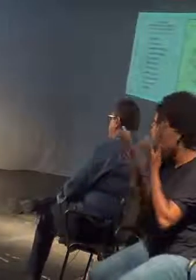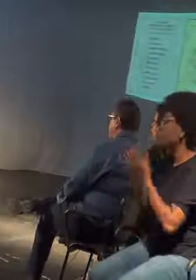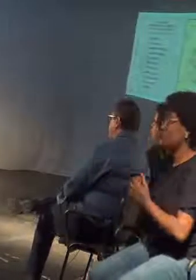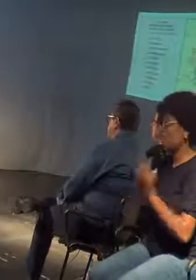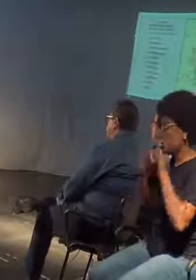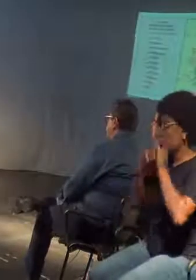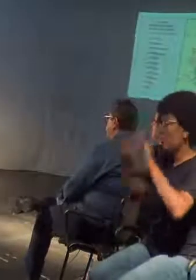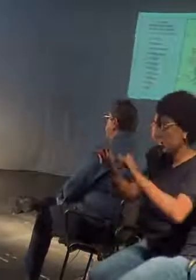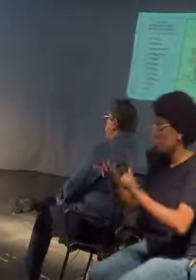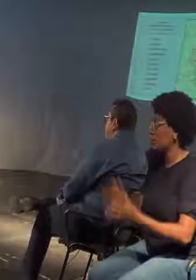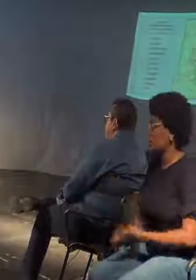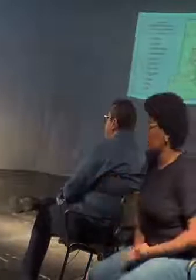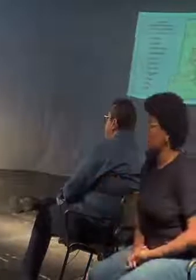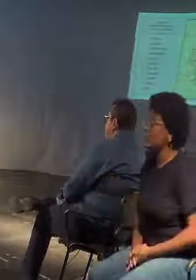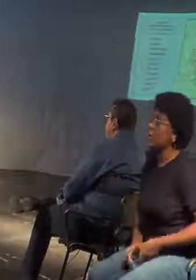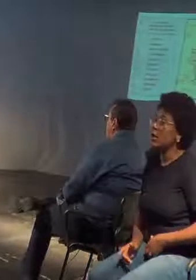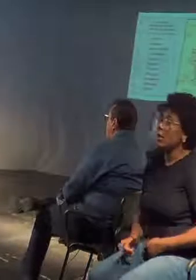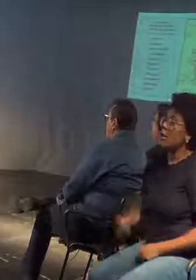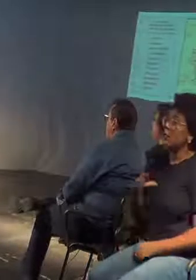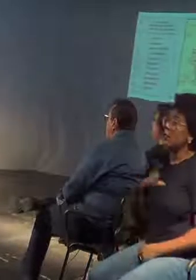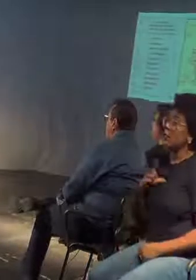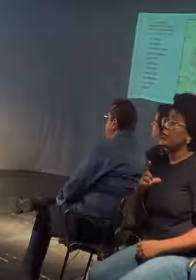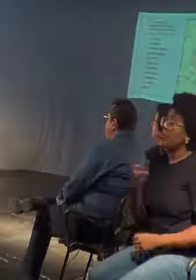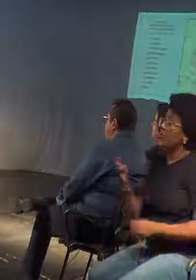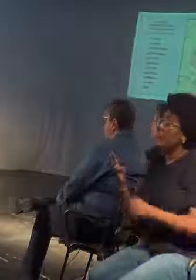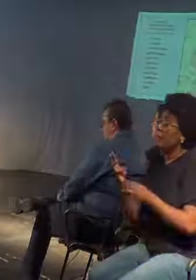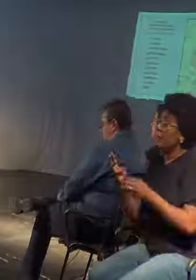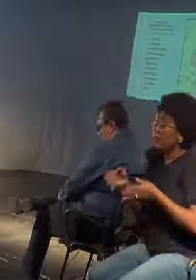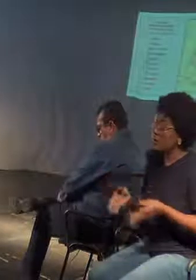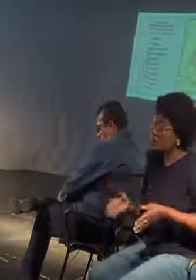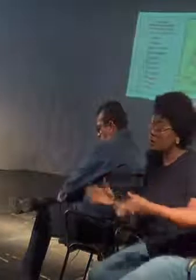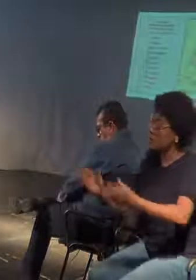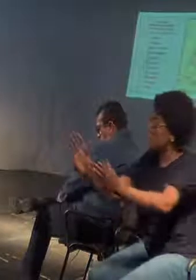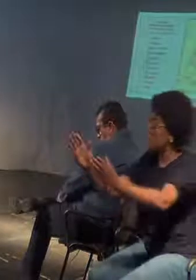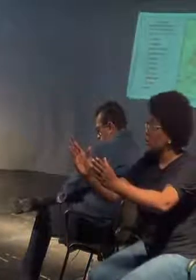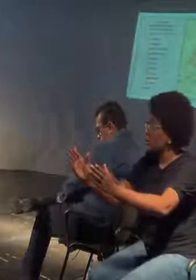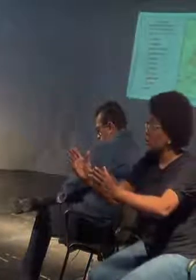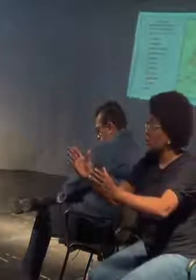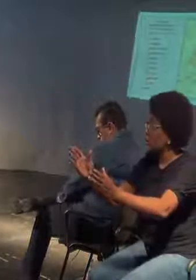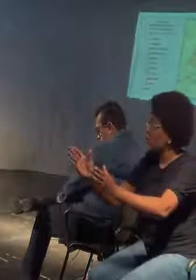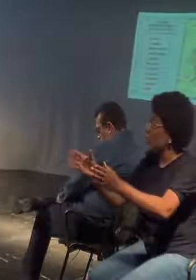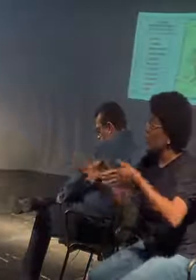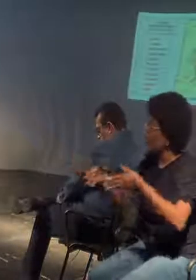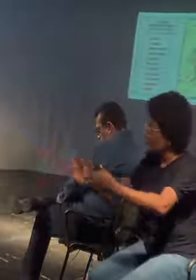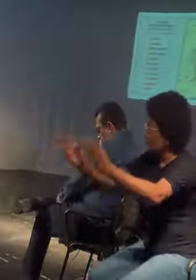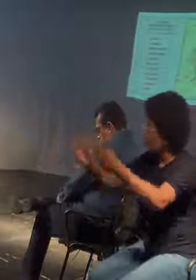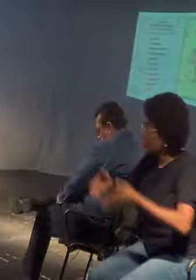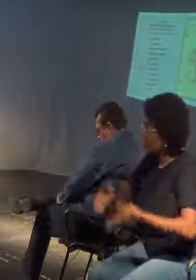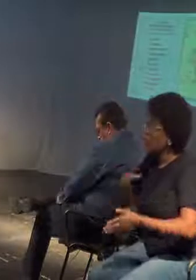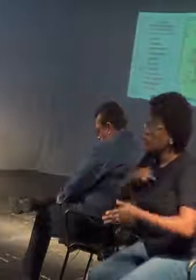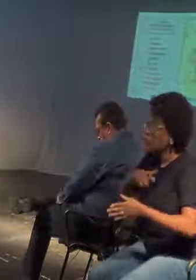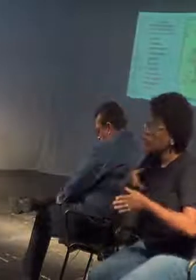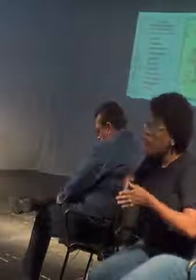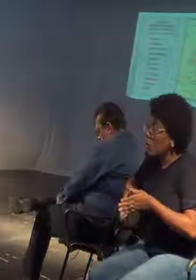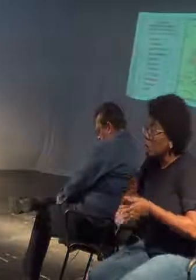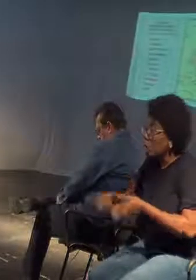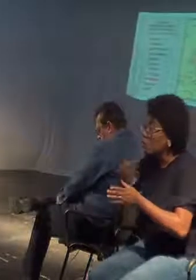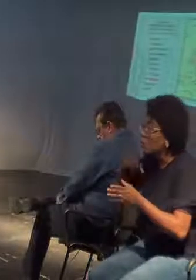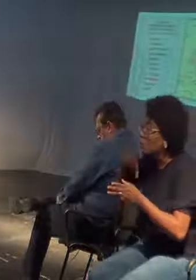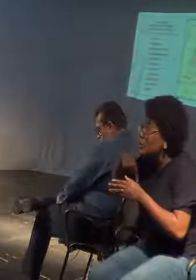E dentre outros, a estrada tem as exceções todas no sentido da mão de quem vai ou de quem vem. Então, se tiver uma necessidade. De alguma razão, por alguma